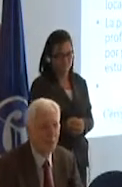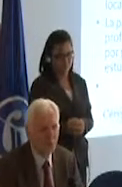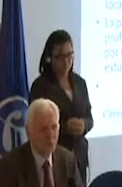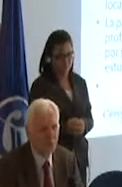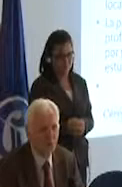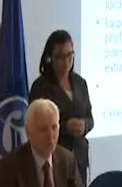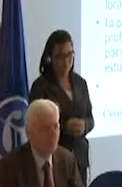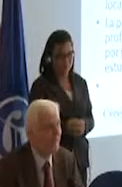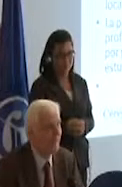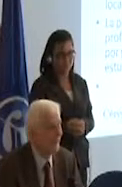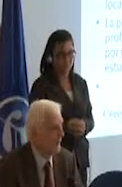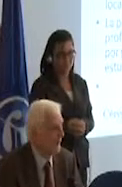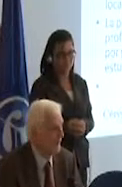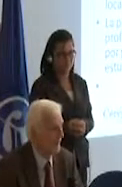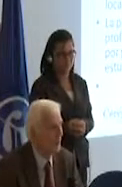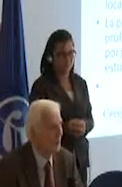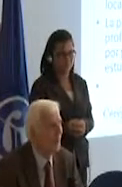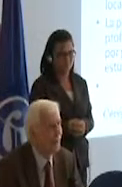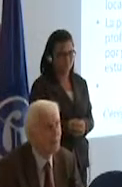Sí,